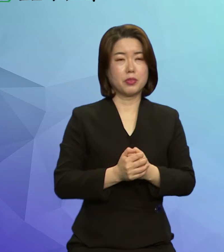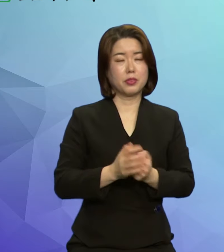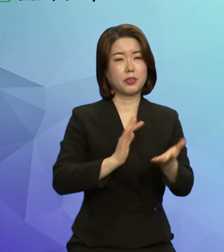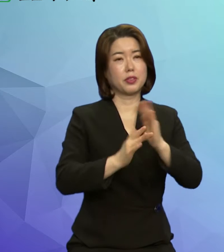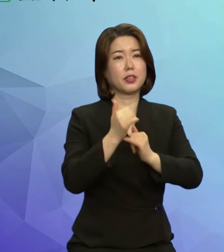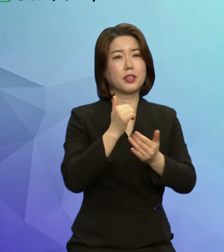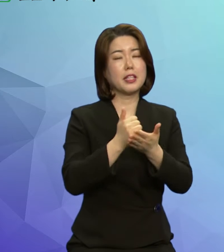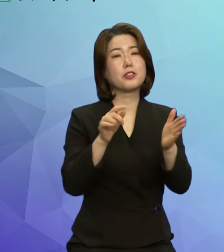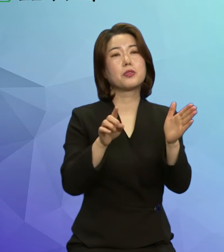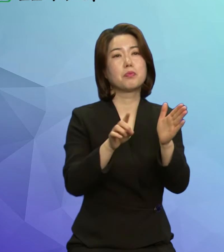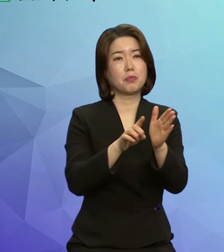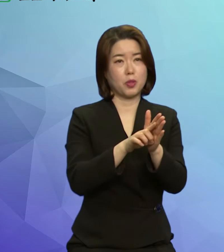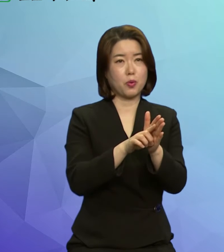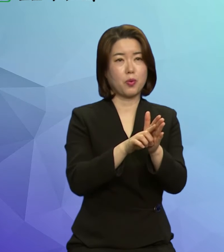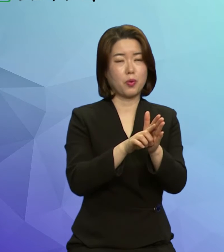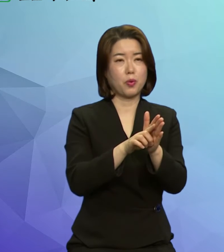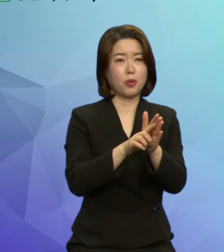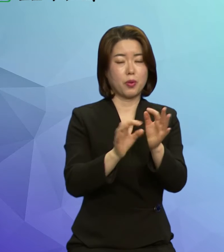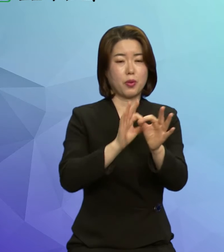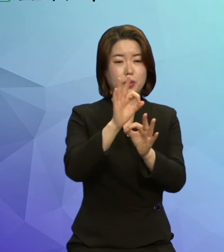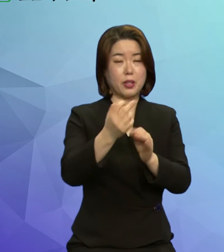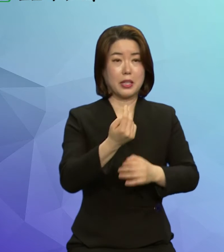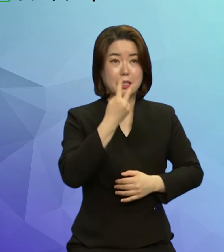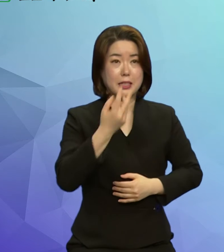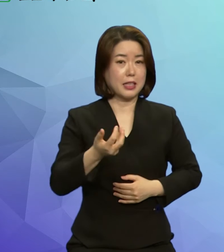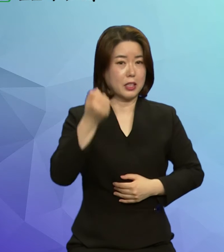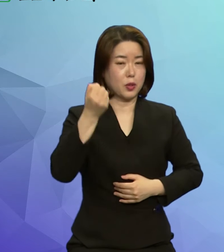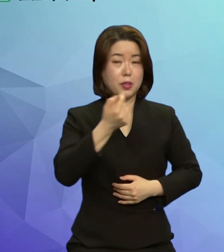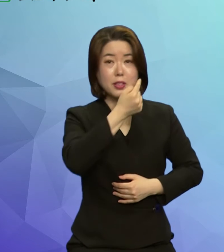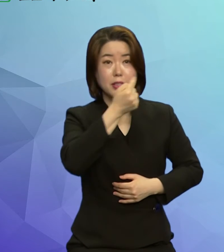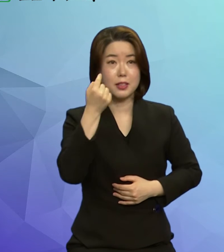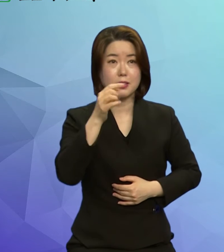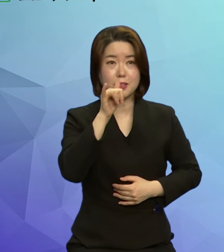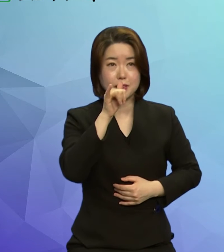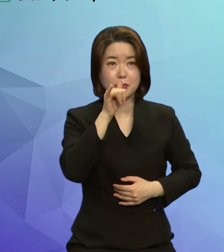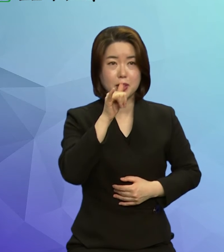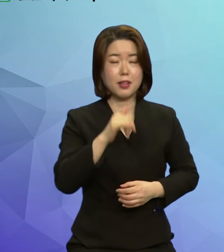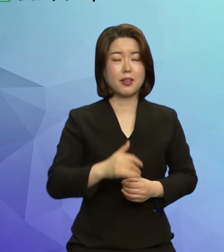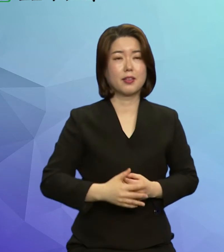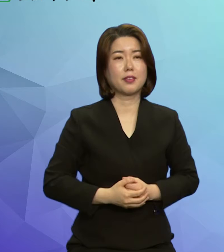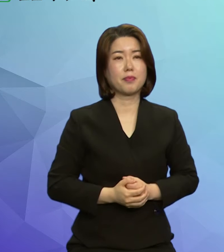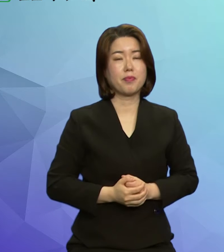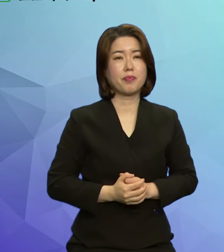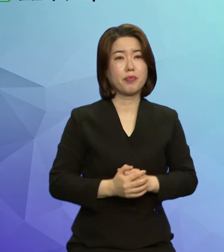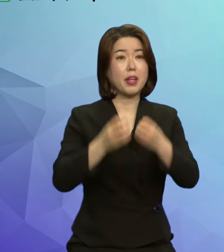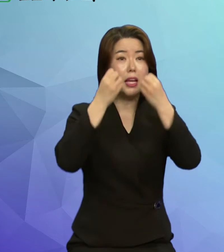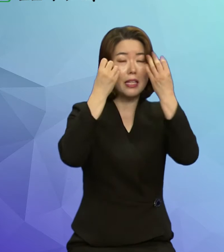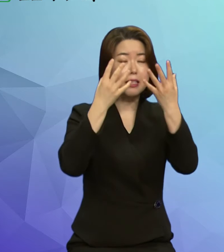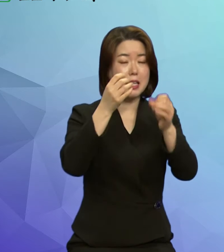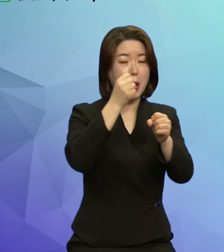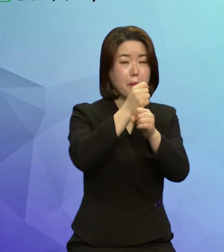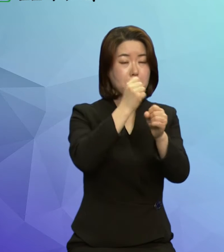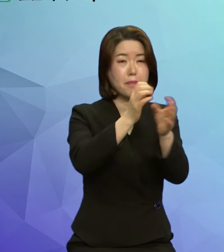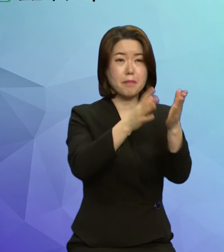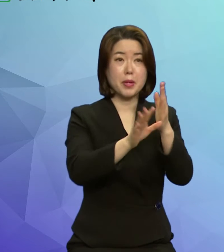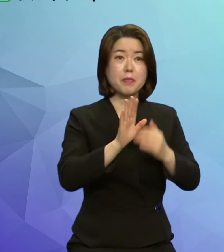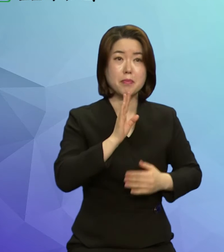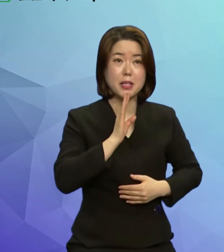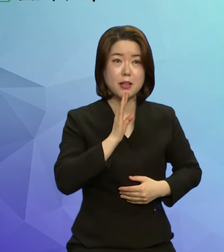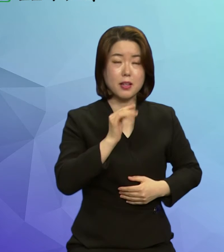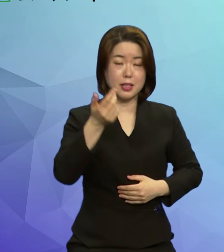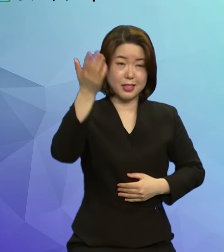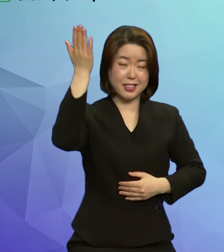여러분이 예수님을 믿고 영생을 소유한 증거가 있습니까? 새 피조물입니까?